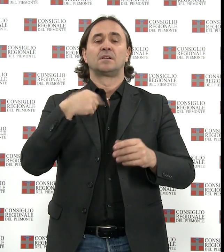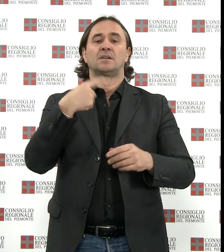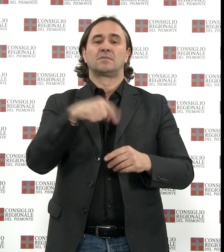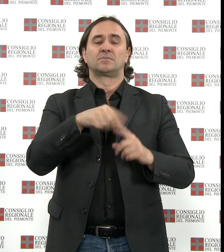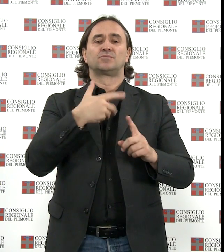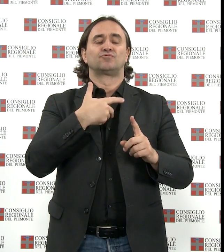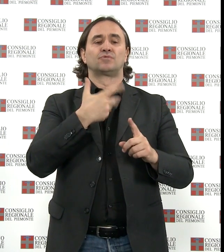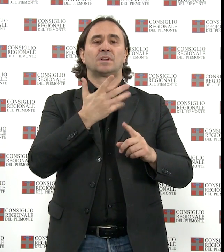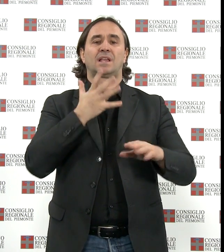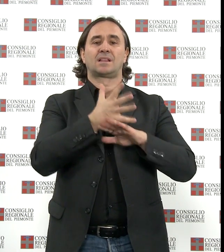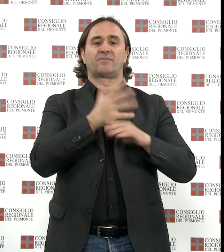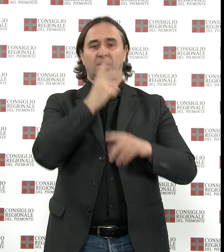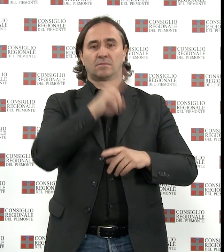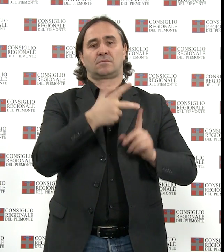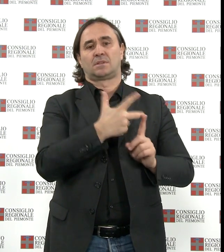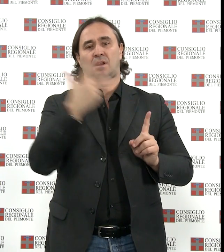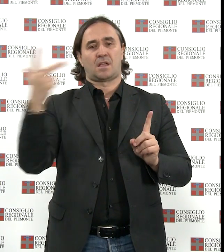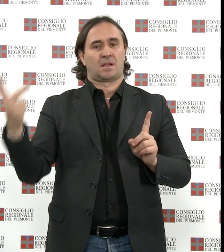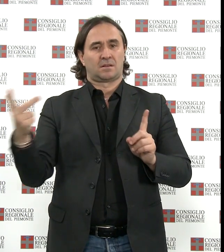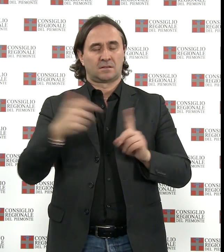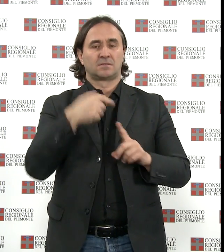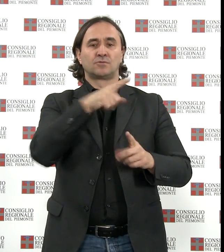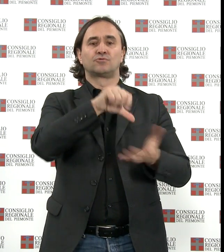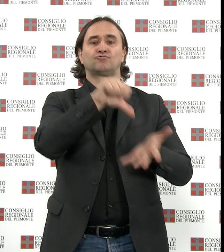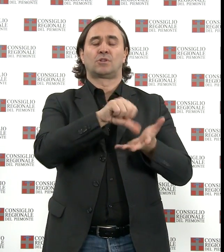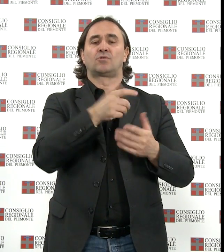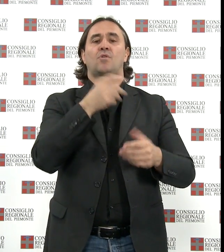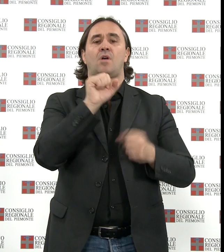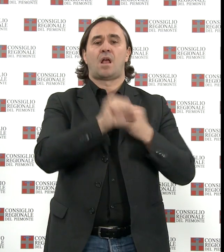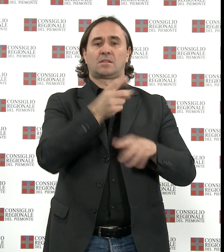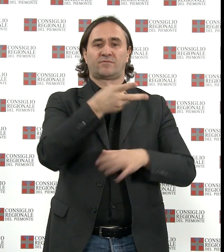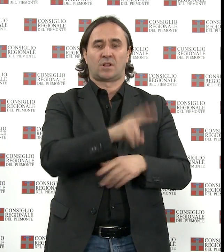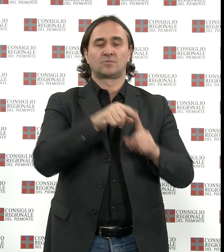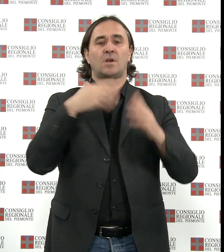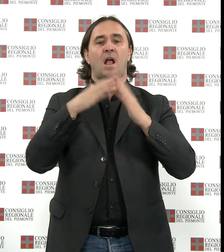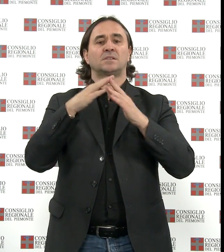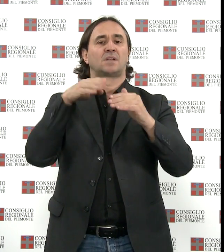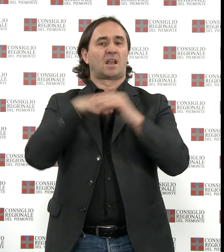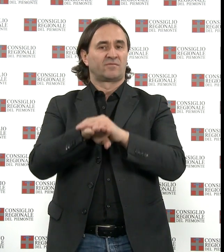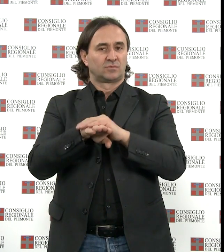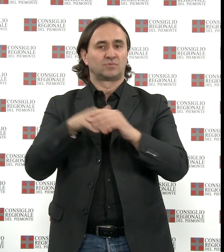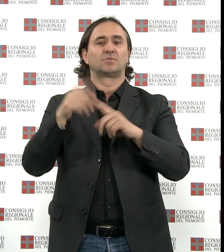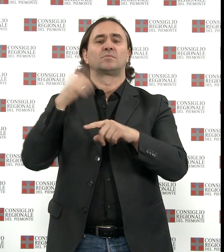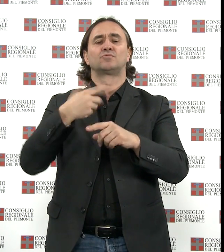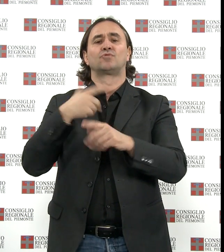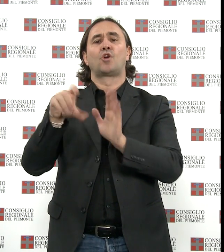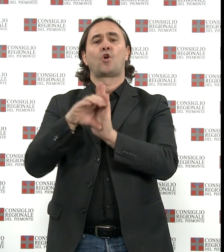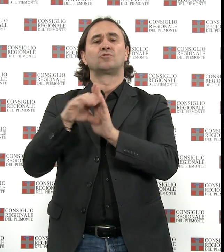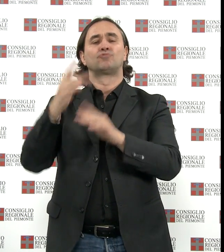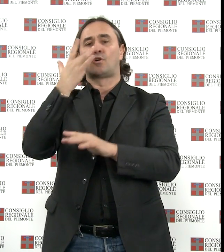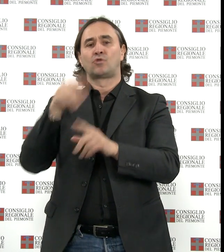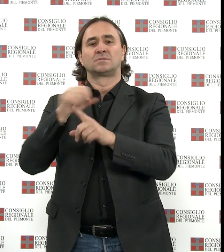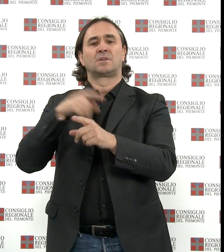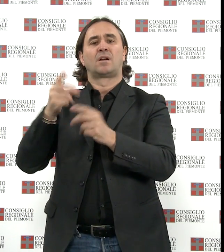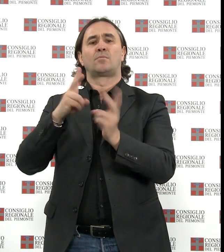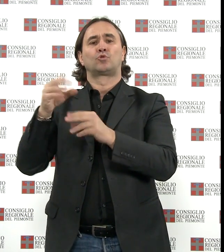piano triennale di interventi dell'albo regionale dei centri antiviolenza e delle case rifugio e del codice rosa che garantisce nei pronto